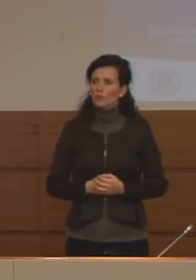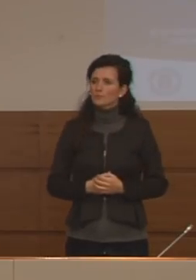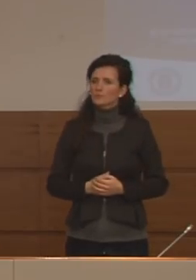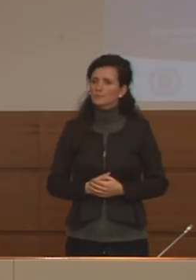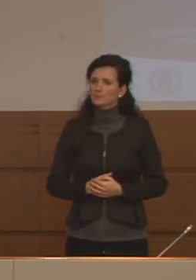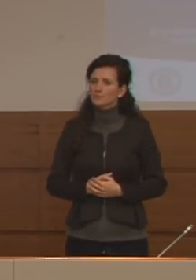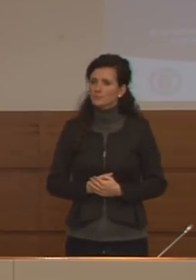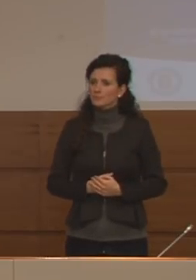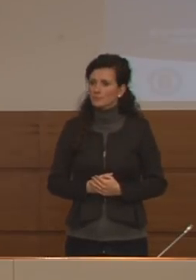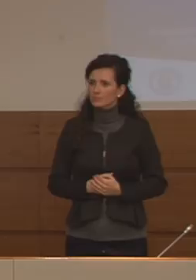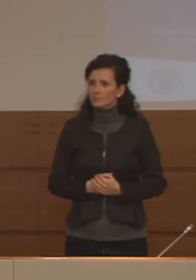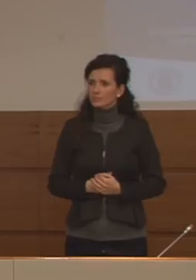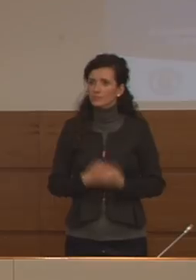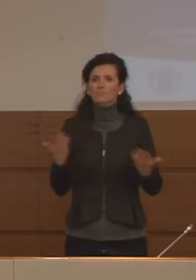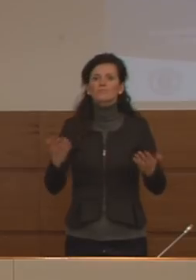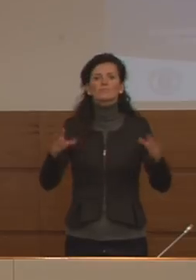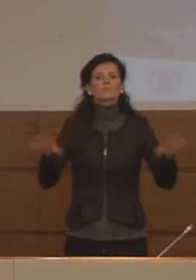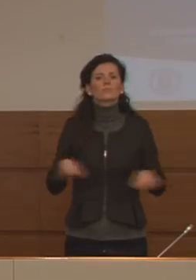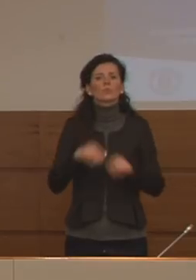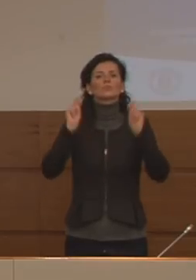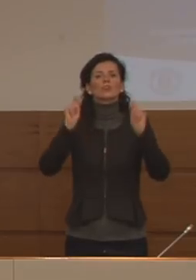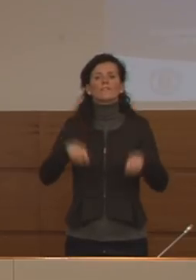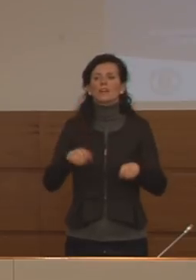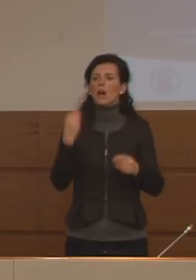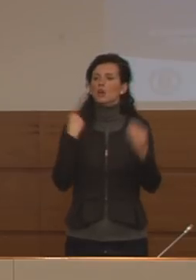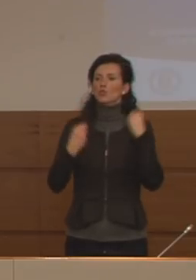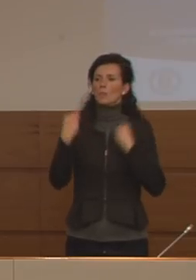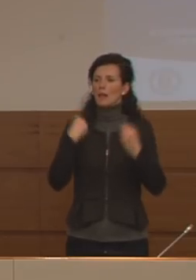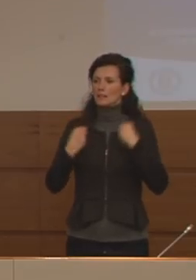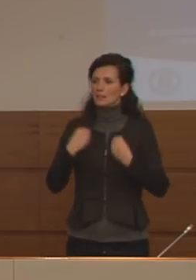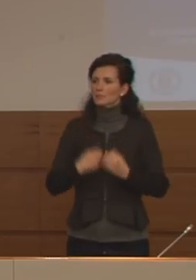allora diamo il via alle domande